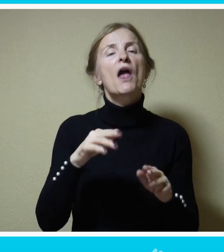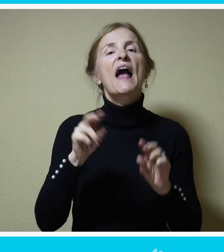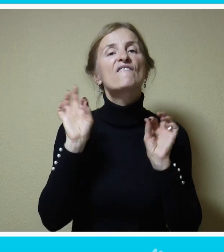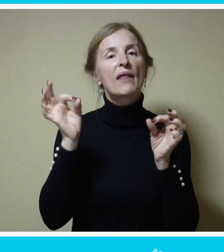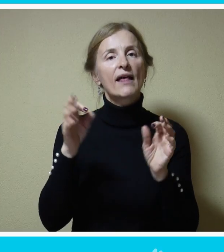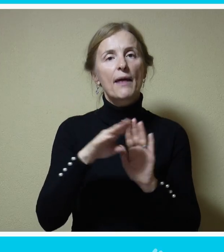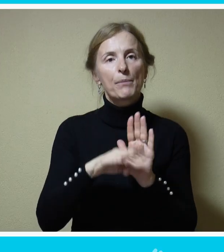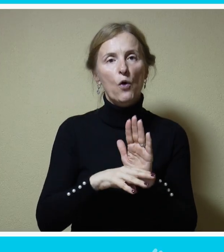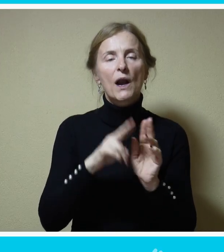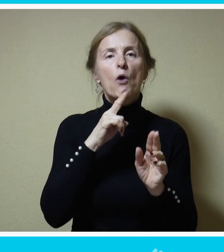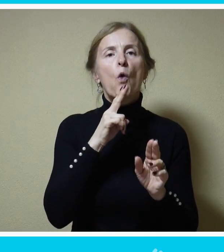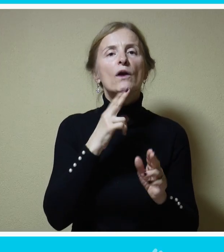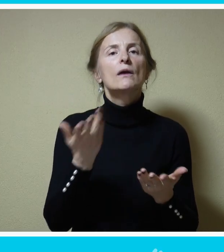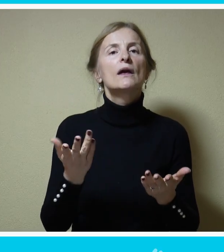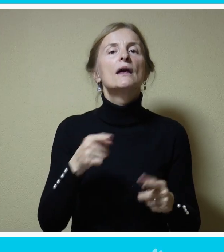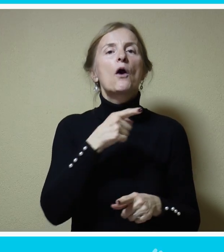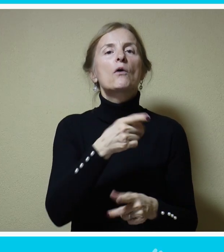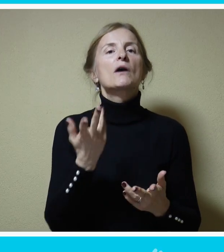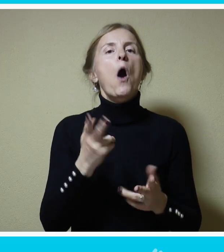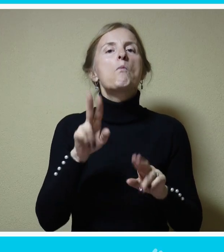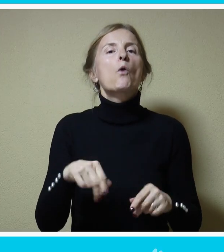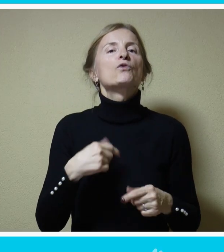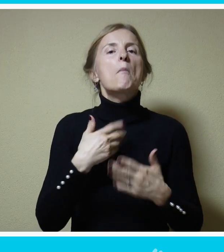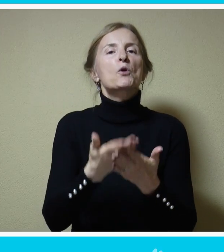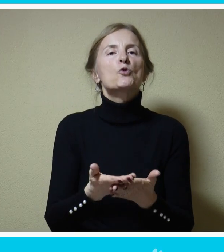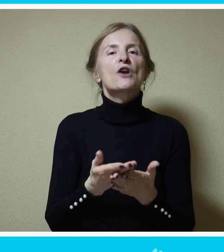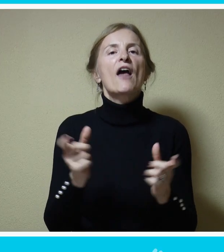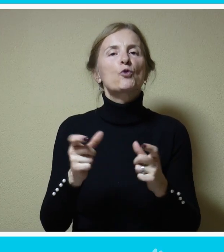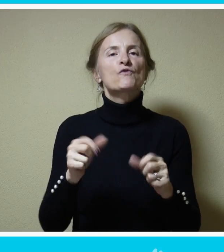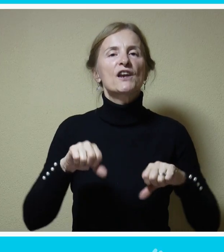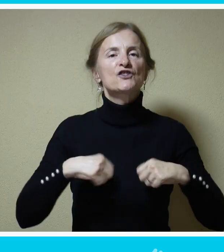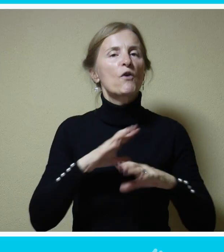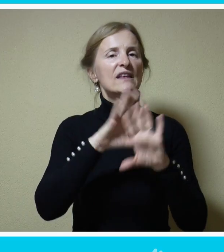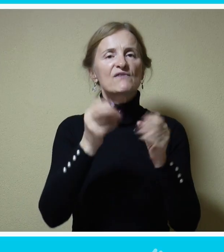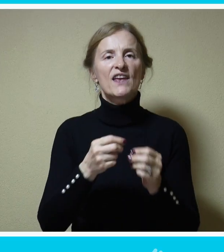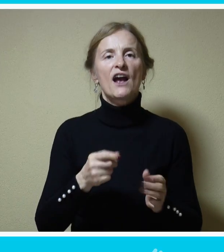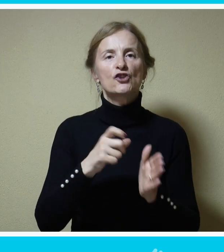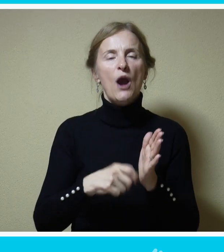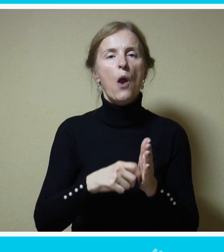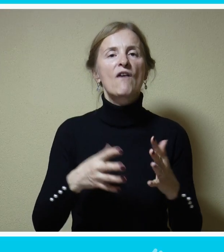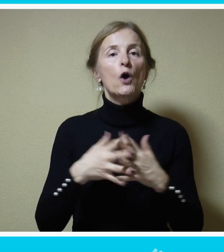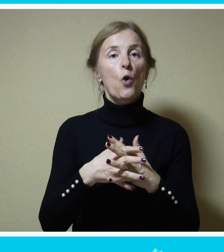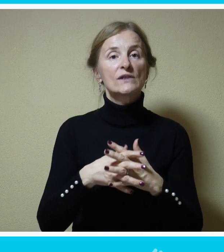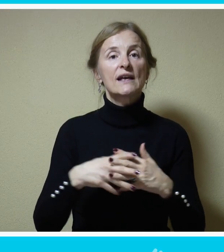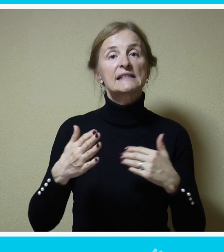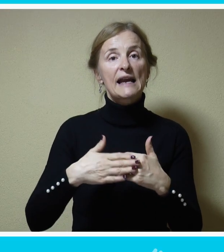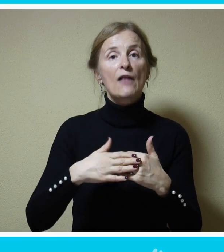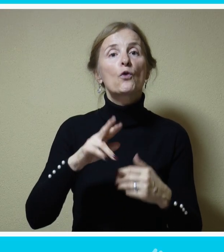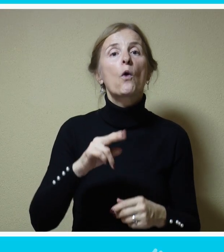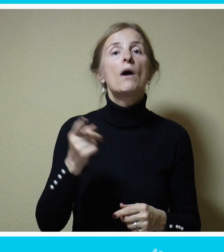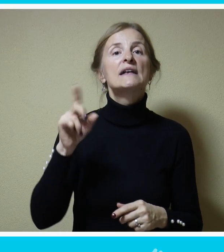kvalitetne programe koji omogućavaju društveni život svih članova. Kroz saradnju sa